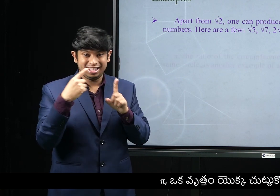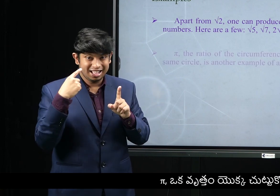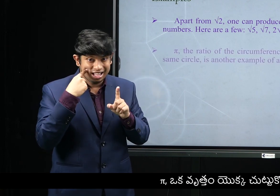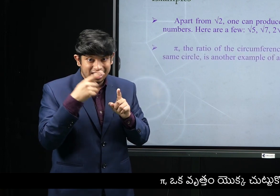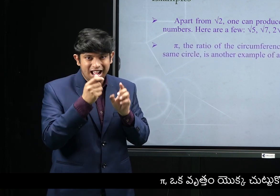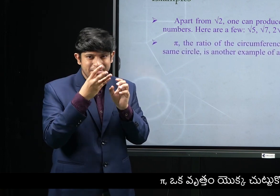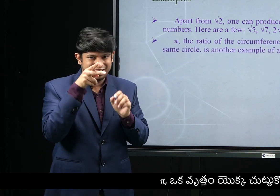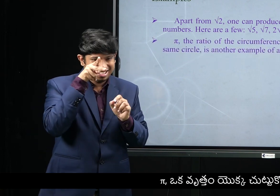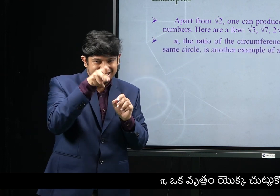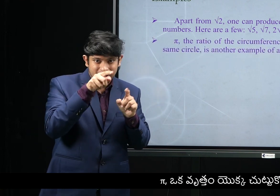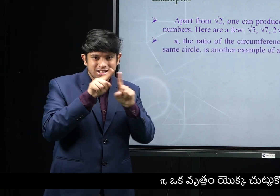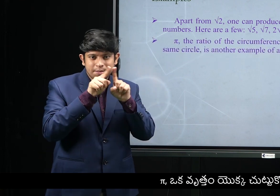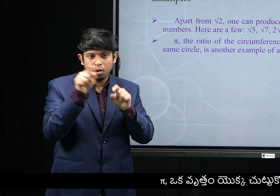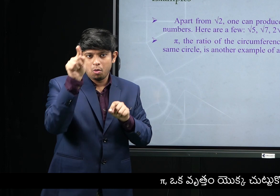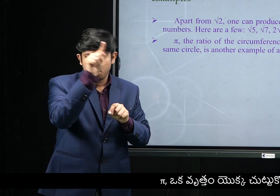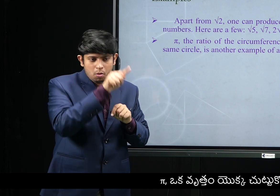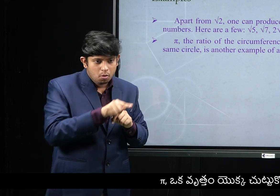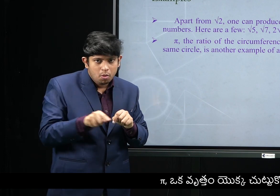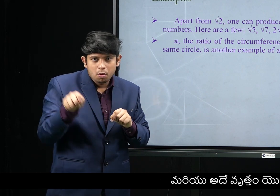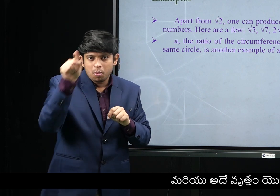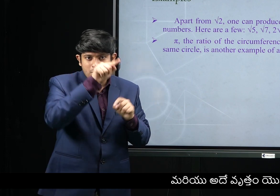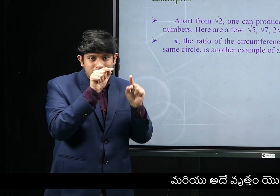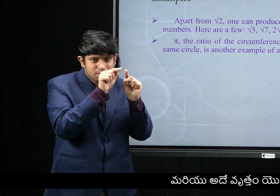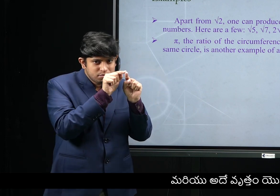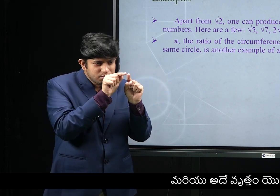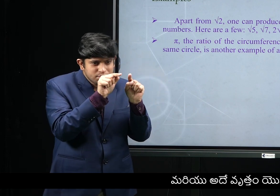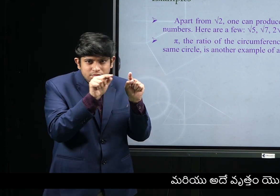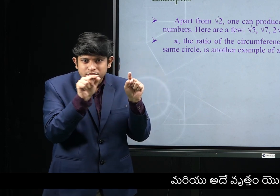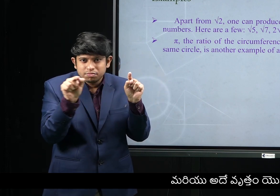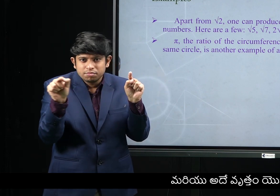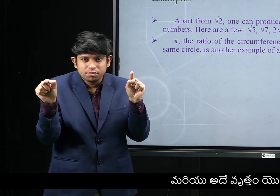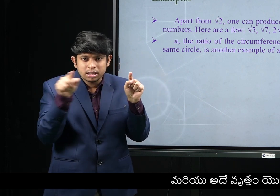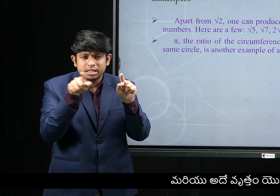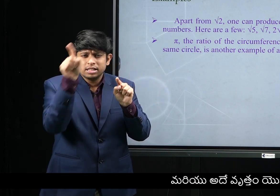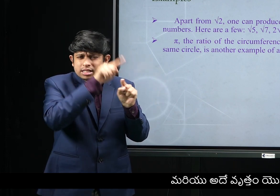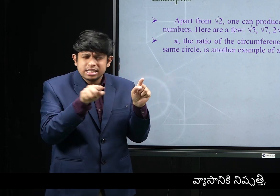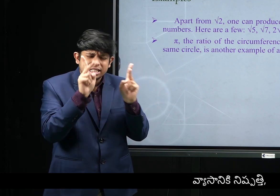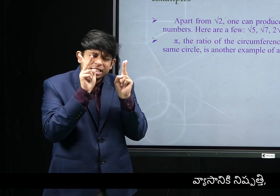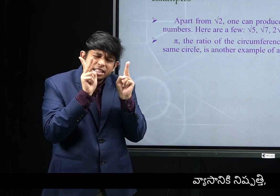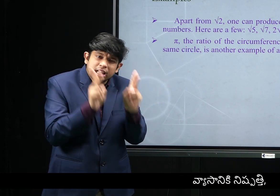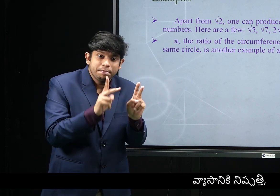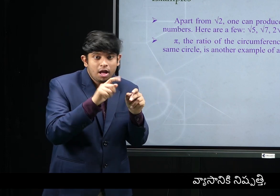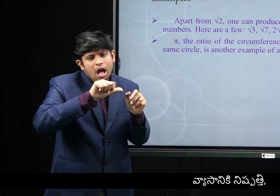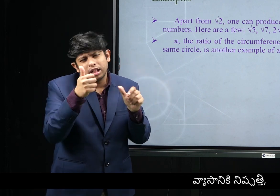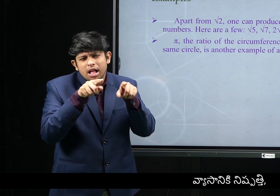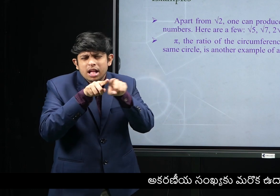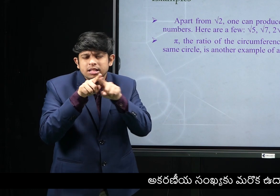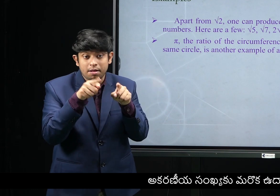2. పై ఒక వృత్తం యొక్క చుట్టుకొలత మరియు అదే వృత్తం యొక్క వ్యాసానికి నిష్పత్తి.